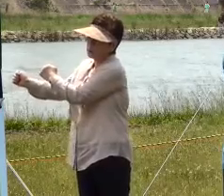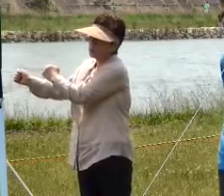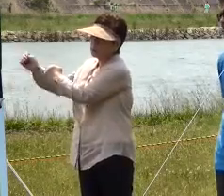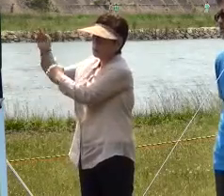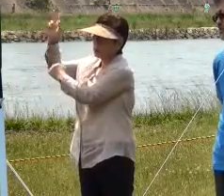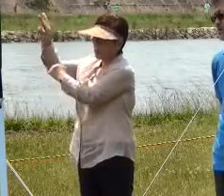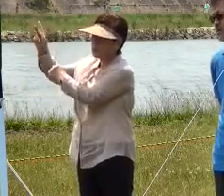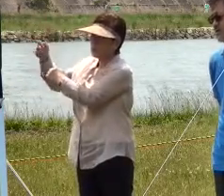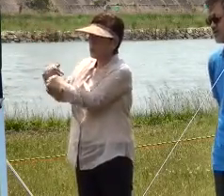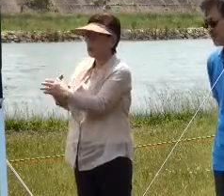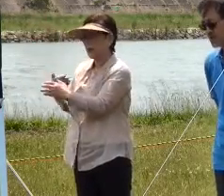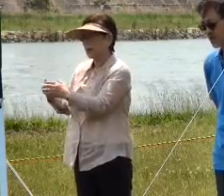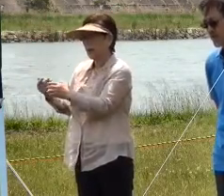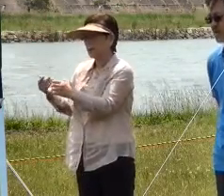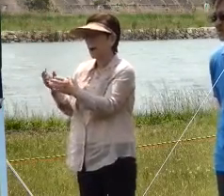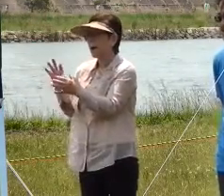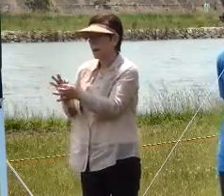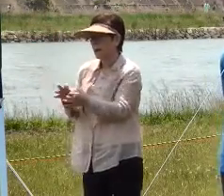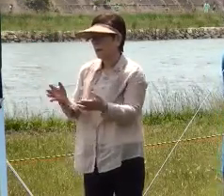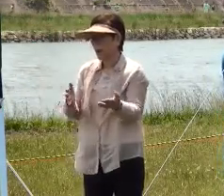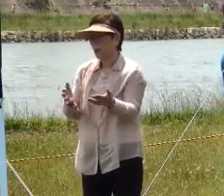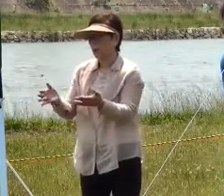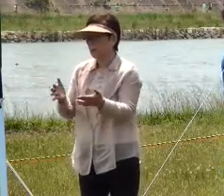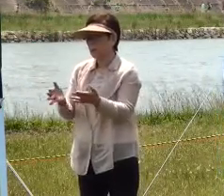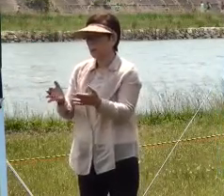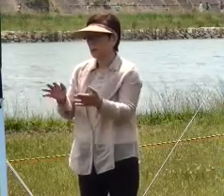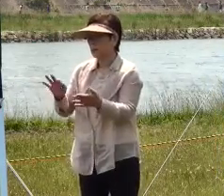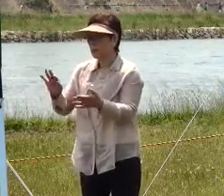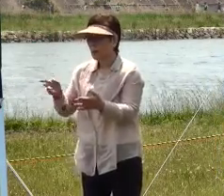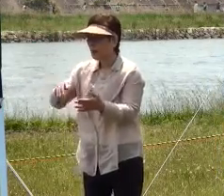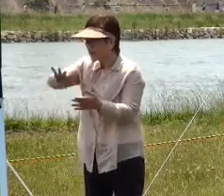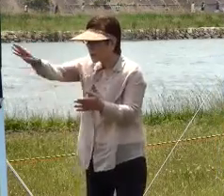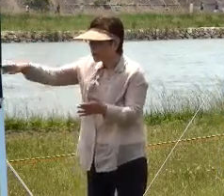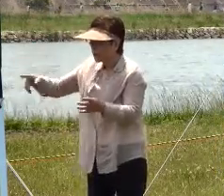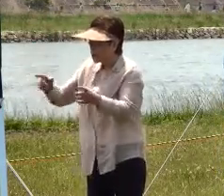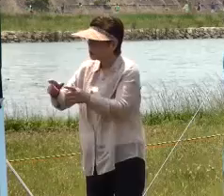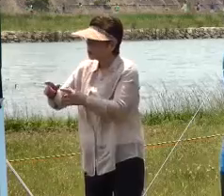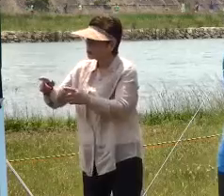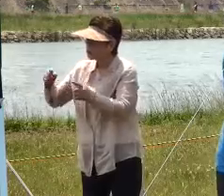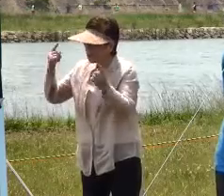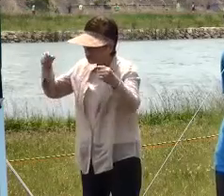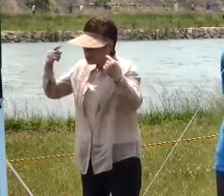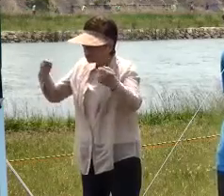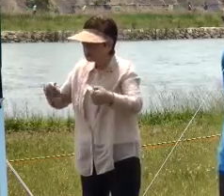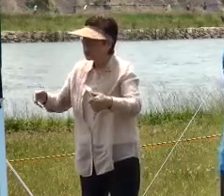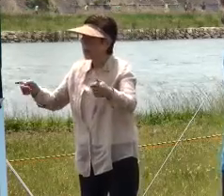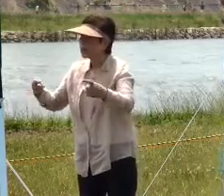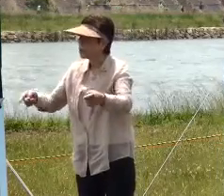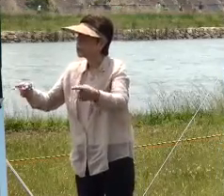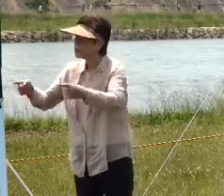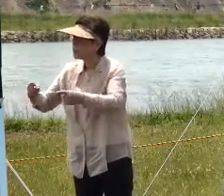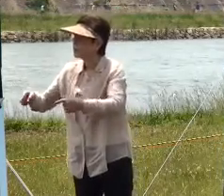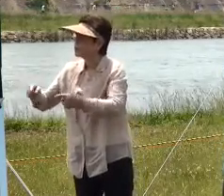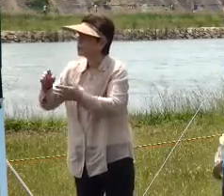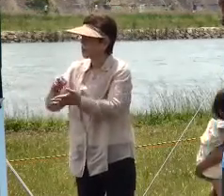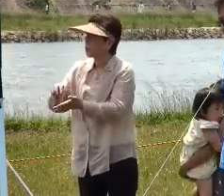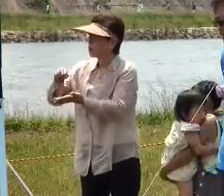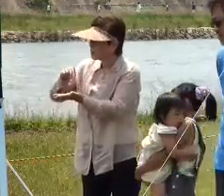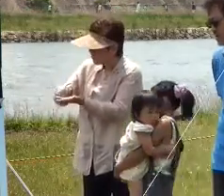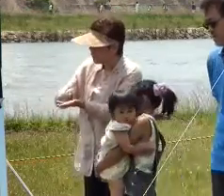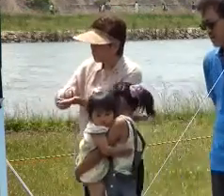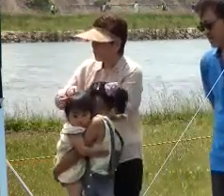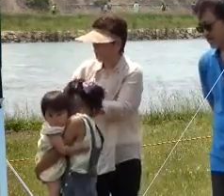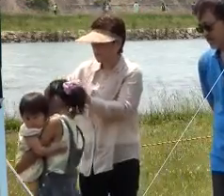私たちを小さな羊飼いとして使わせてください。そして